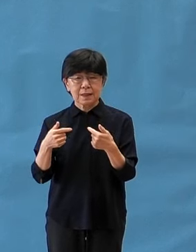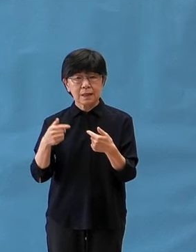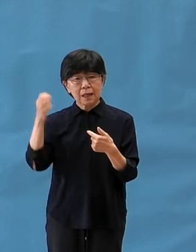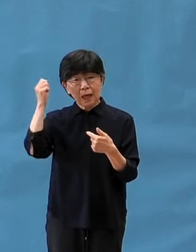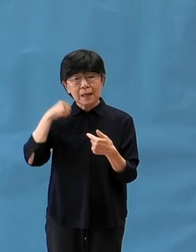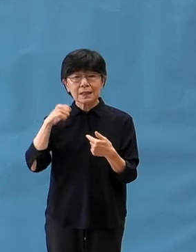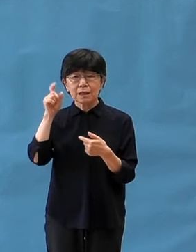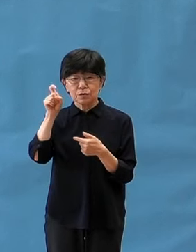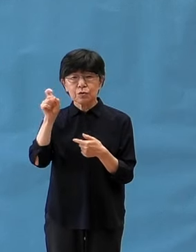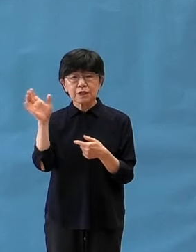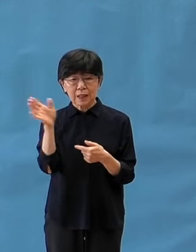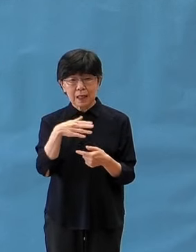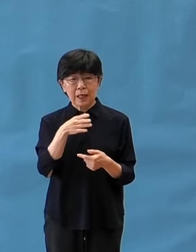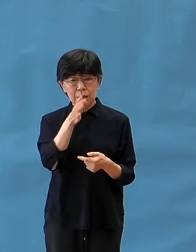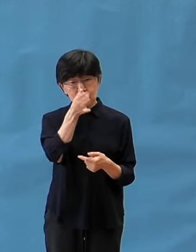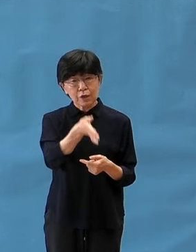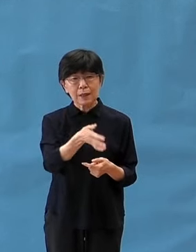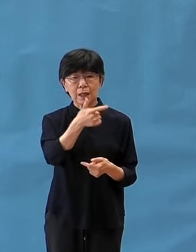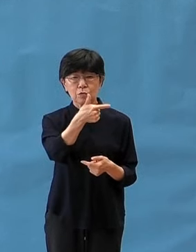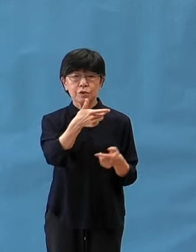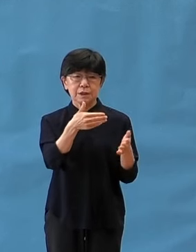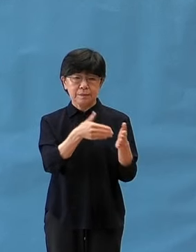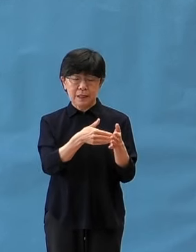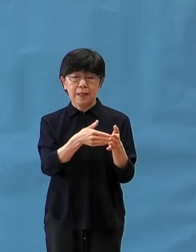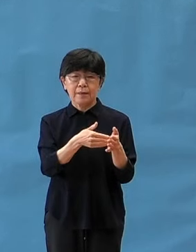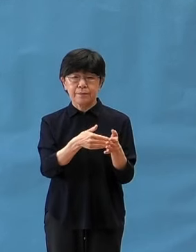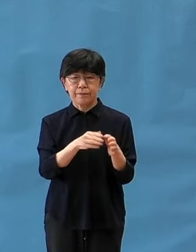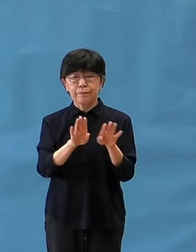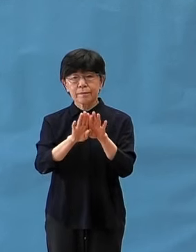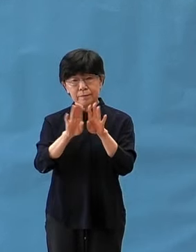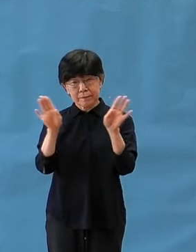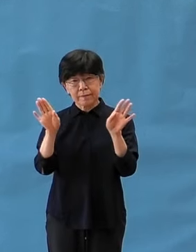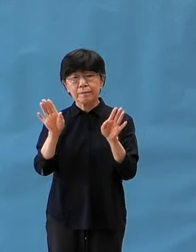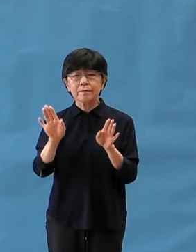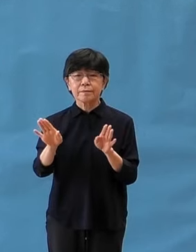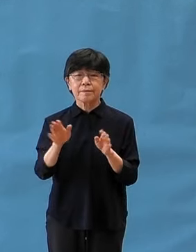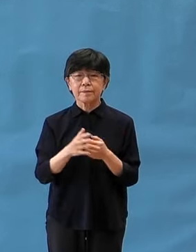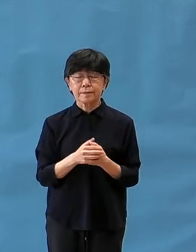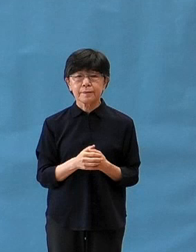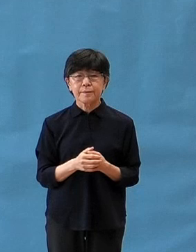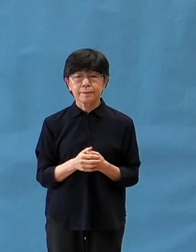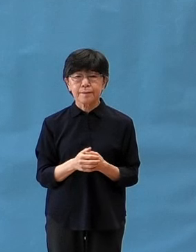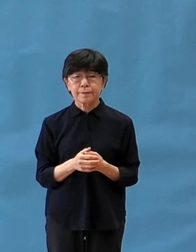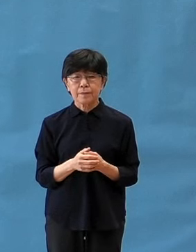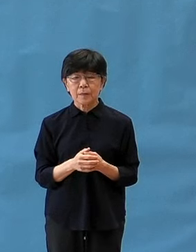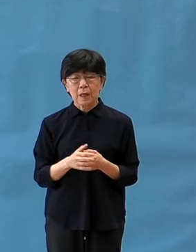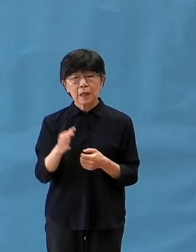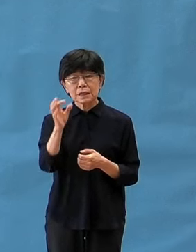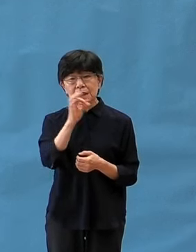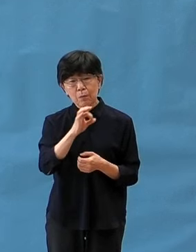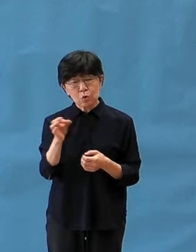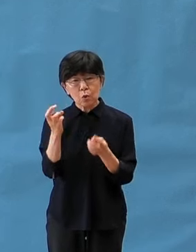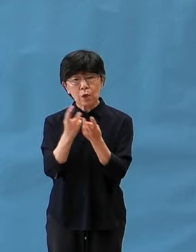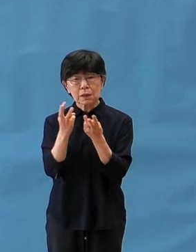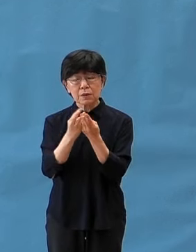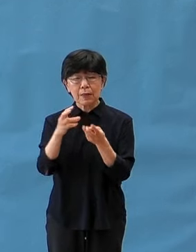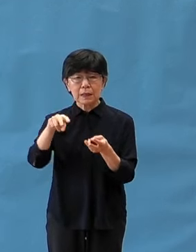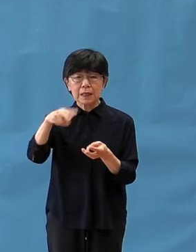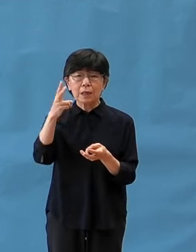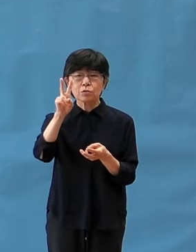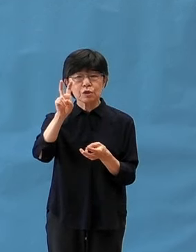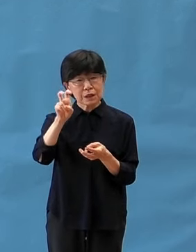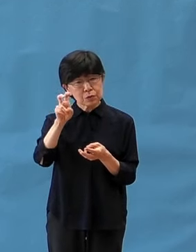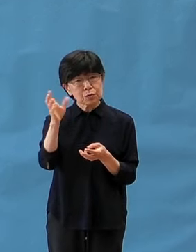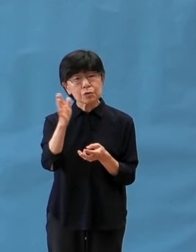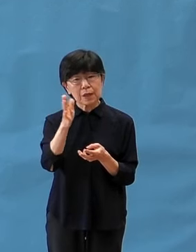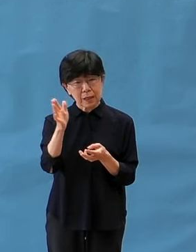午前10時から午後6時まで開設をいたします。品目数は約220品目を予